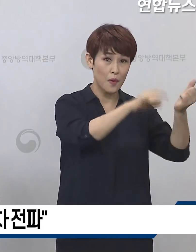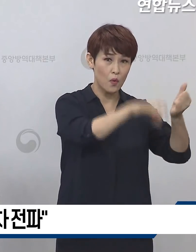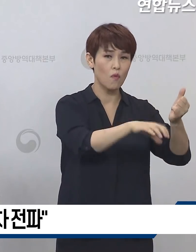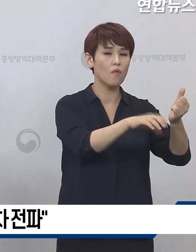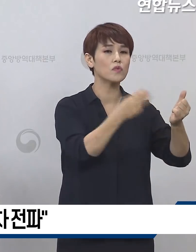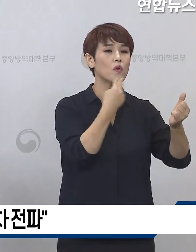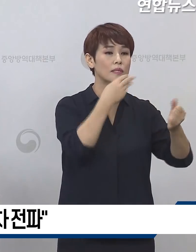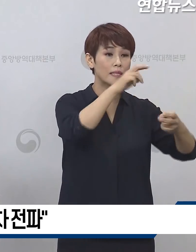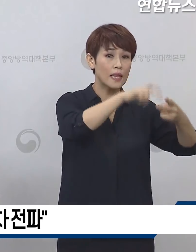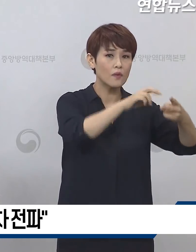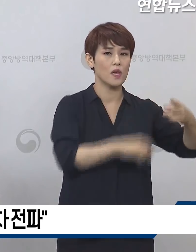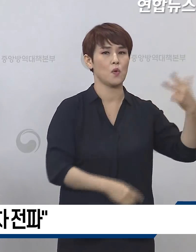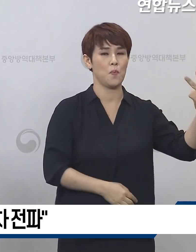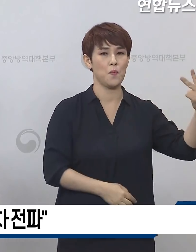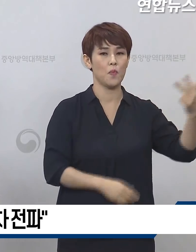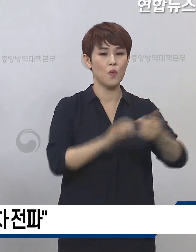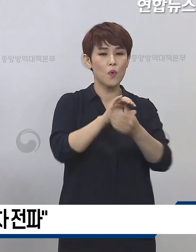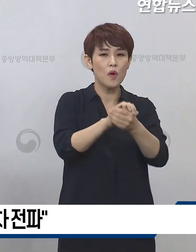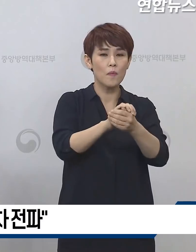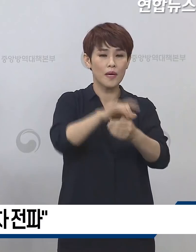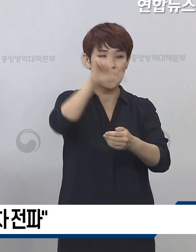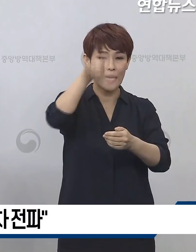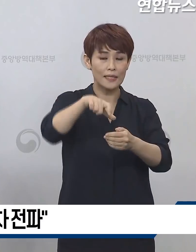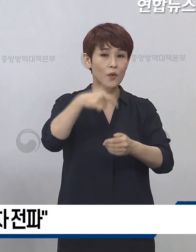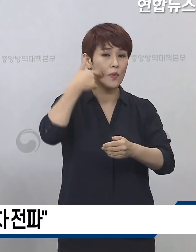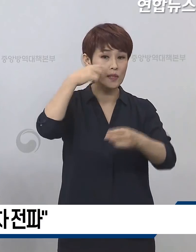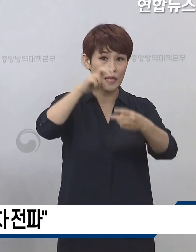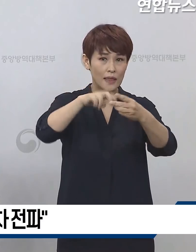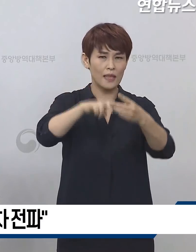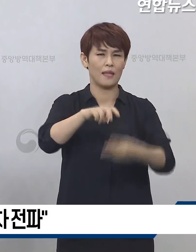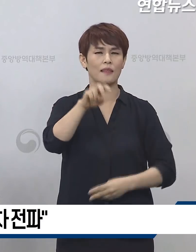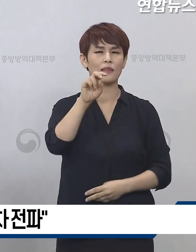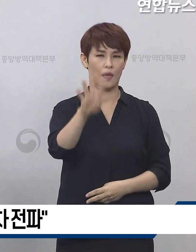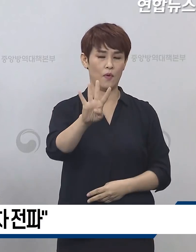7명, 농협 카드 콜센터에서 4명,